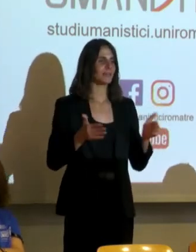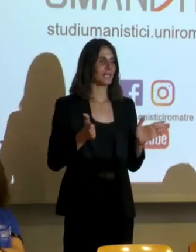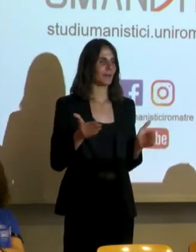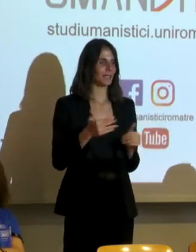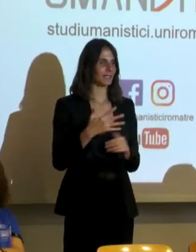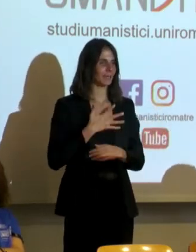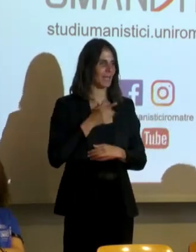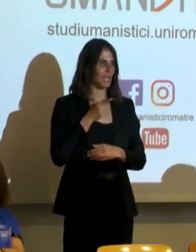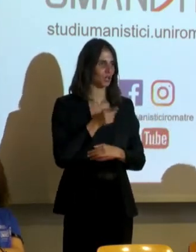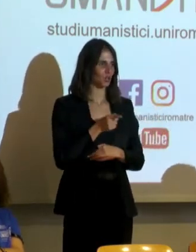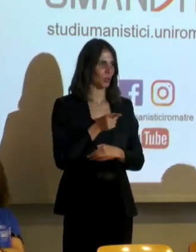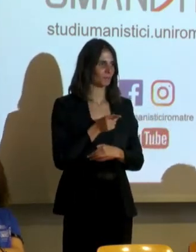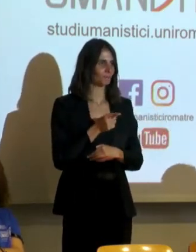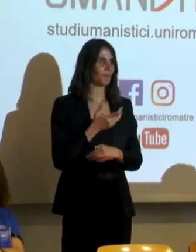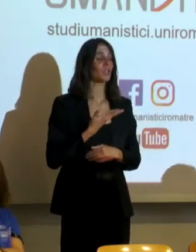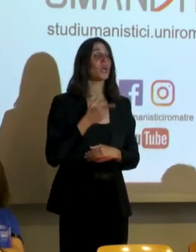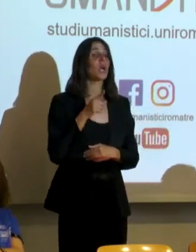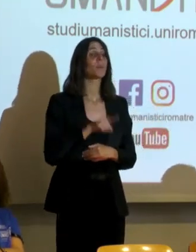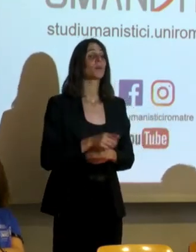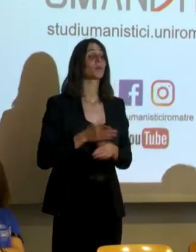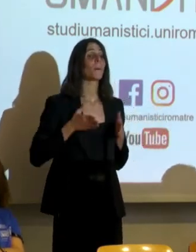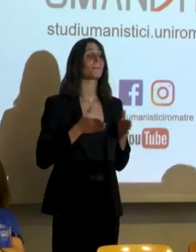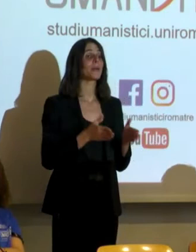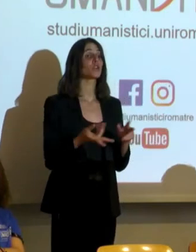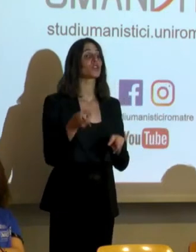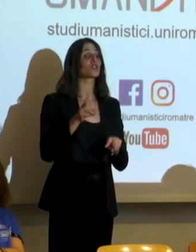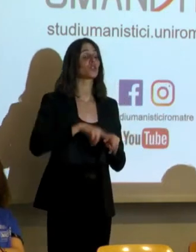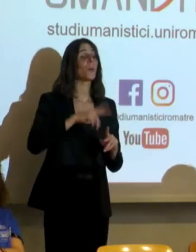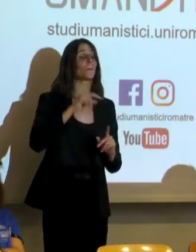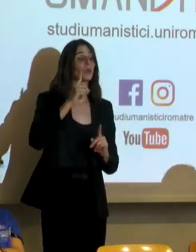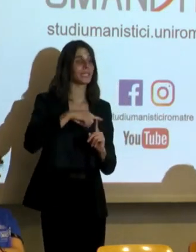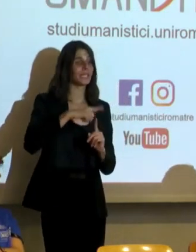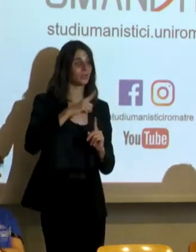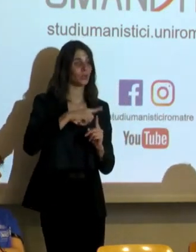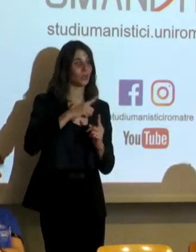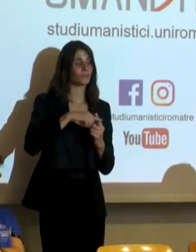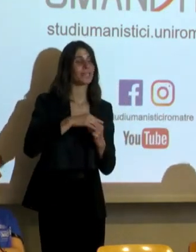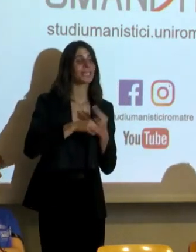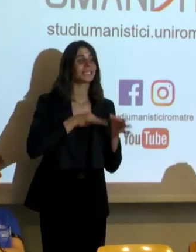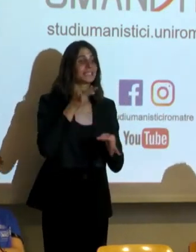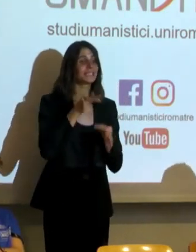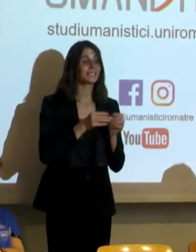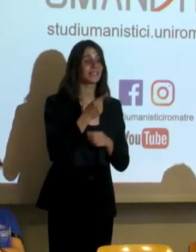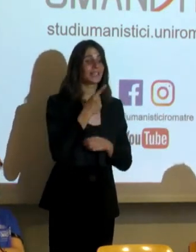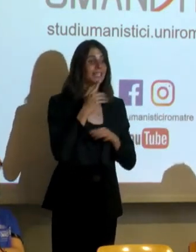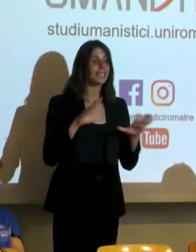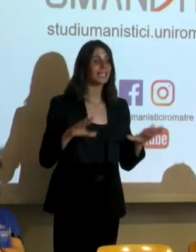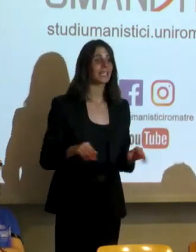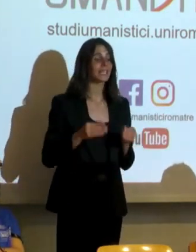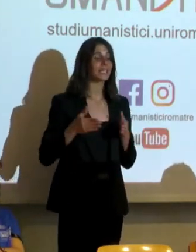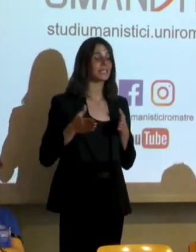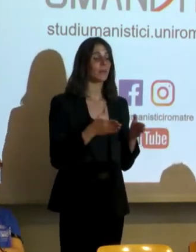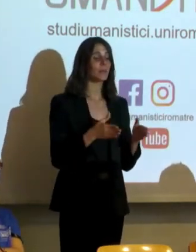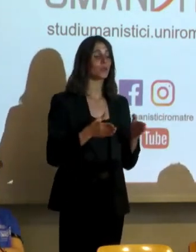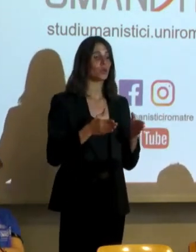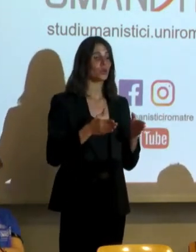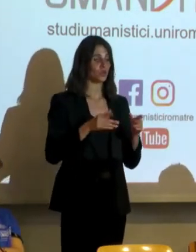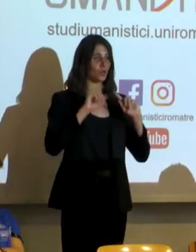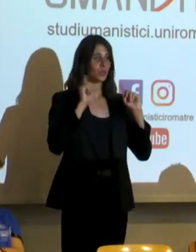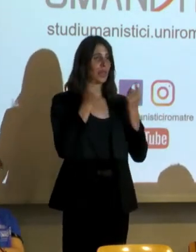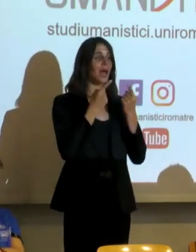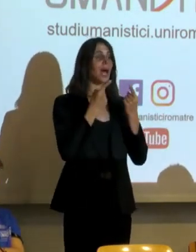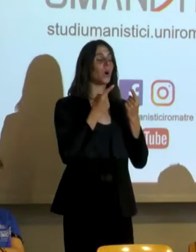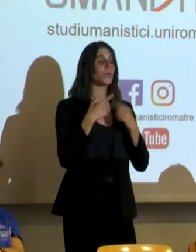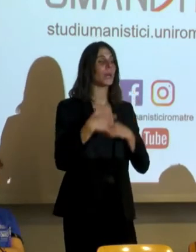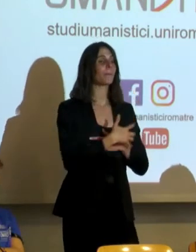percorsi è un doppio titolo, European History, il che vuol dire che chi intraprende quel percorso di laurea magistrale può scegliere